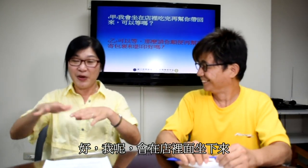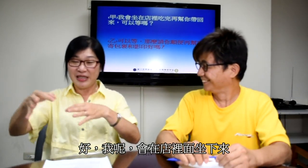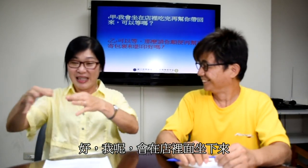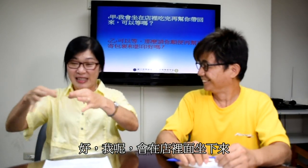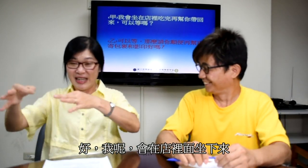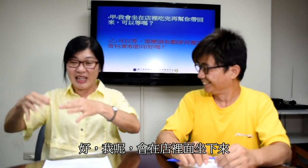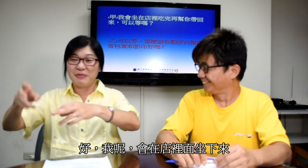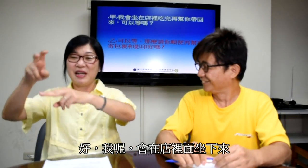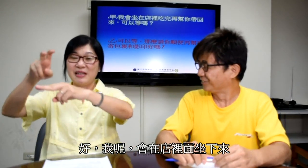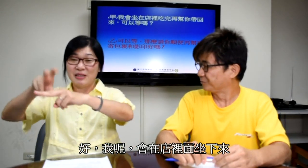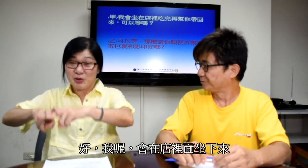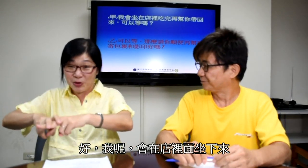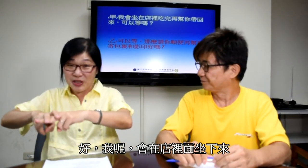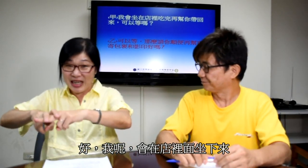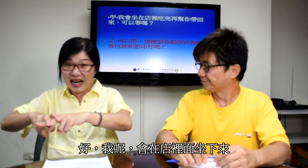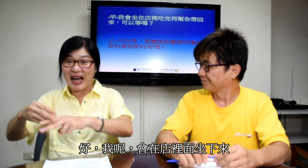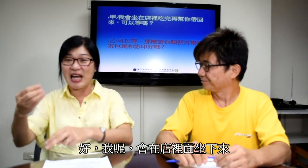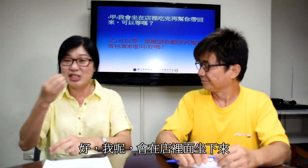在店里面坐下来吃